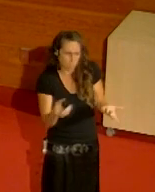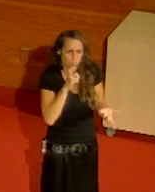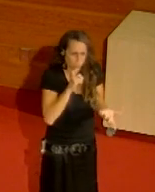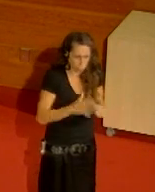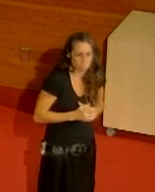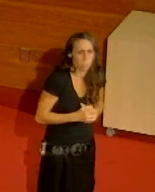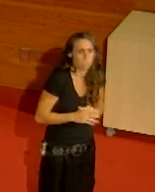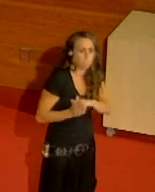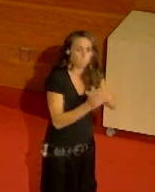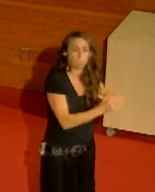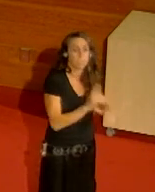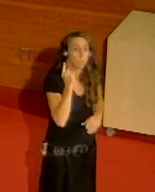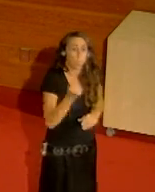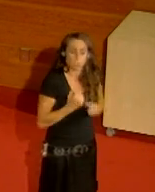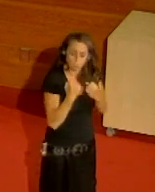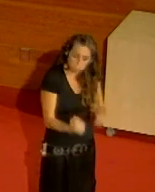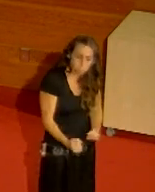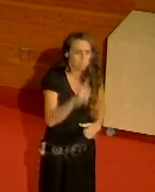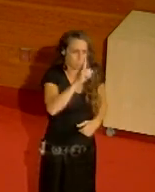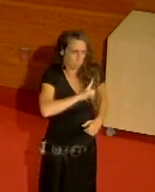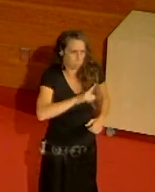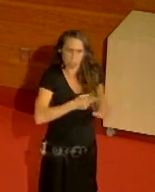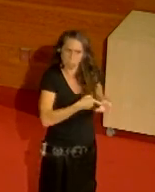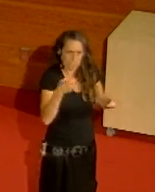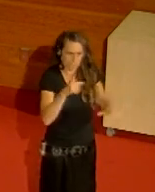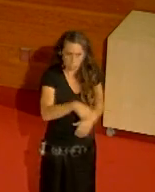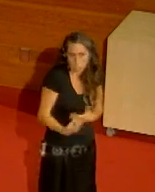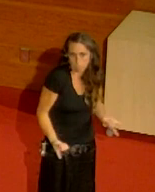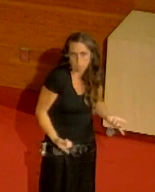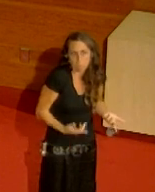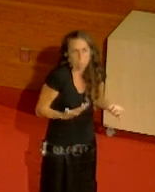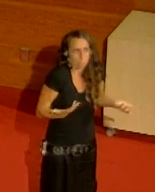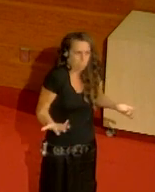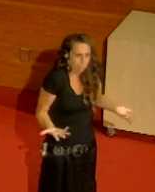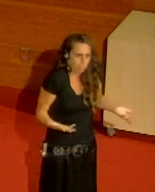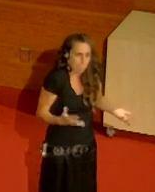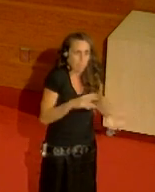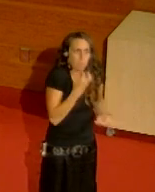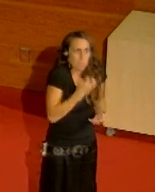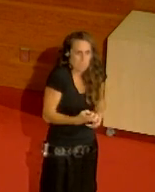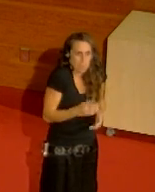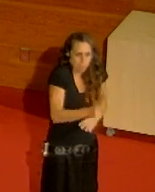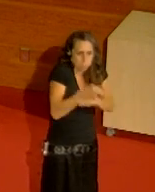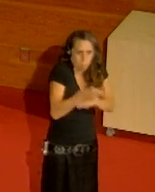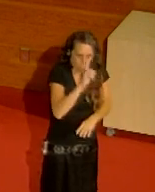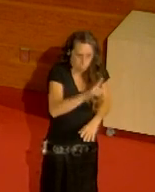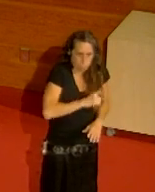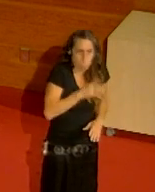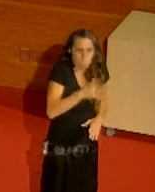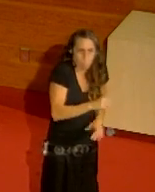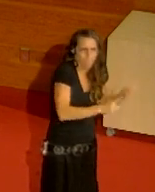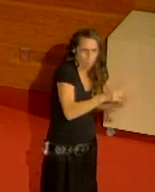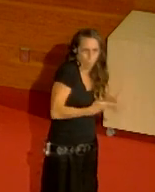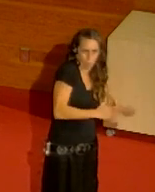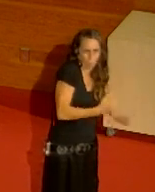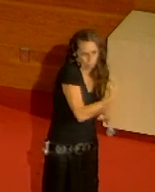exentos del servicio militar que en Israel es obligatorio lo cual molesta la parte de familias israelíes cuyos hijos sí que van al servicio